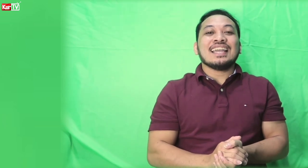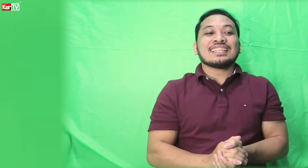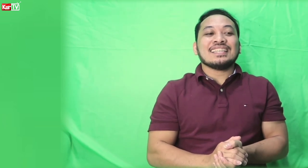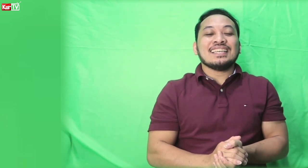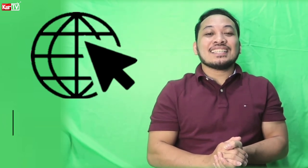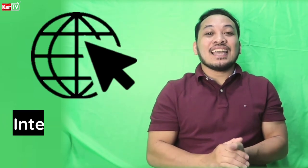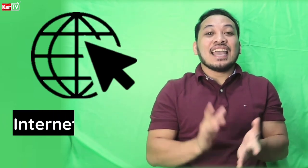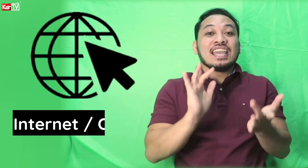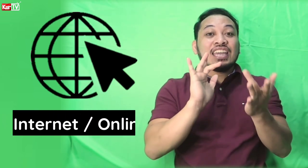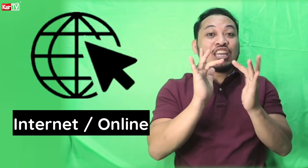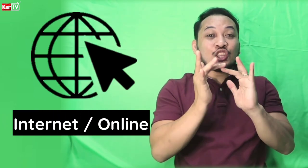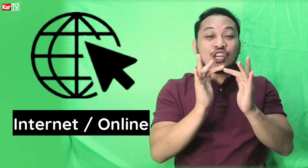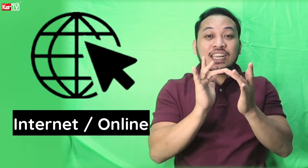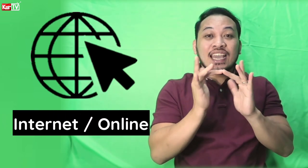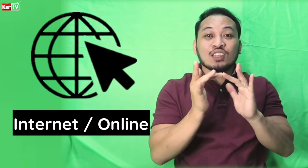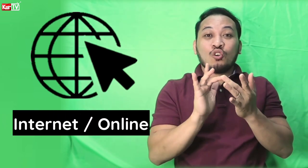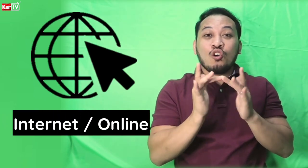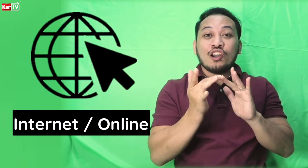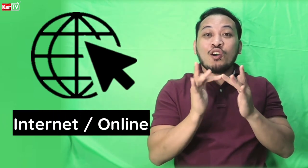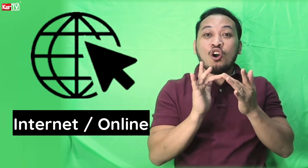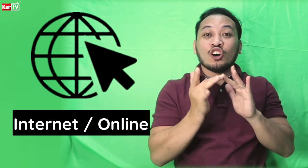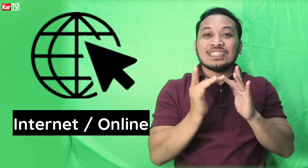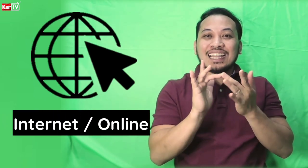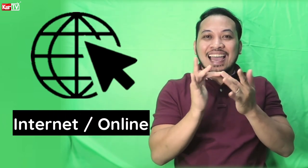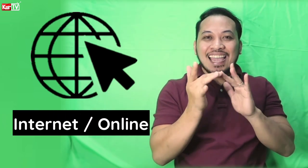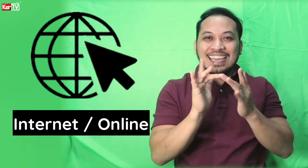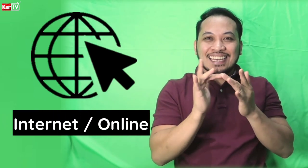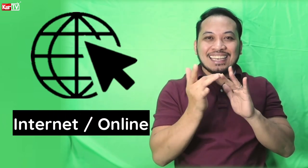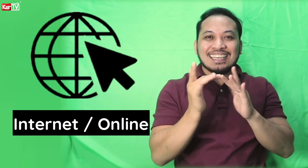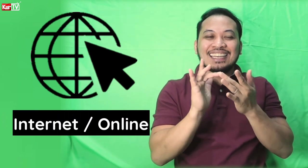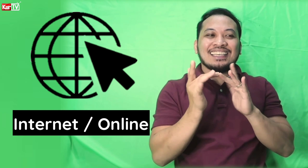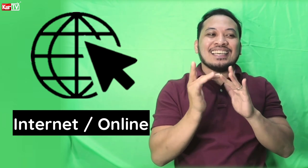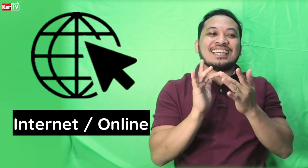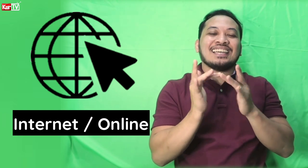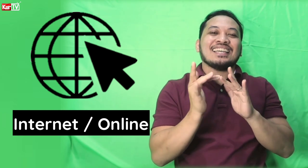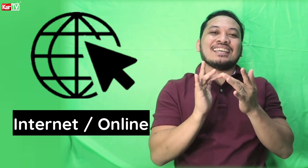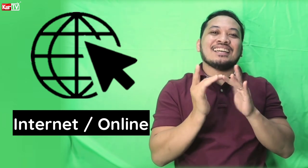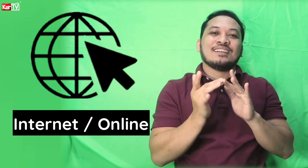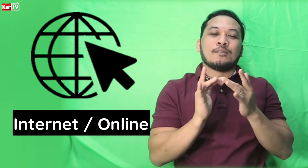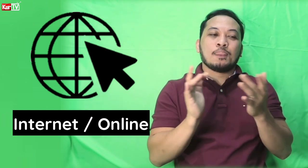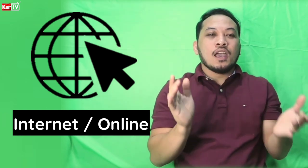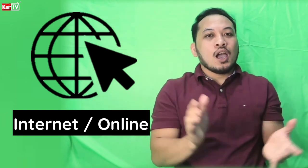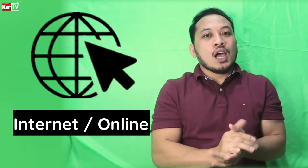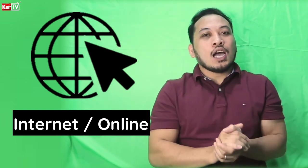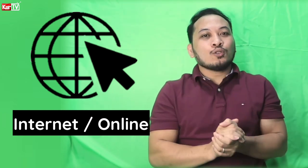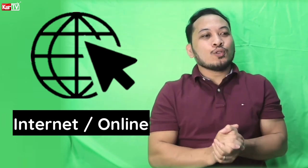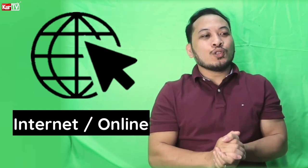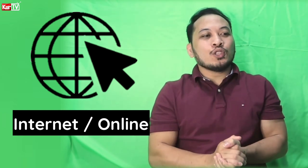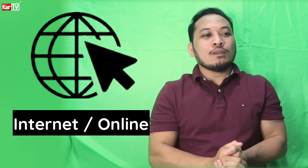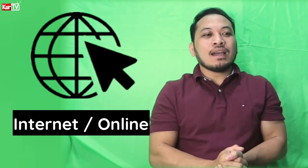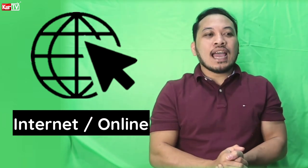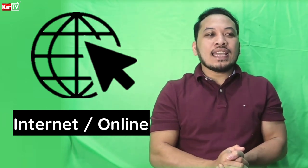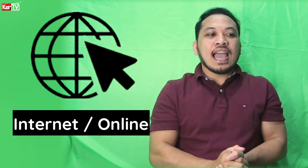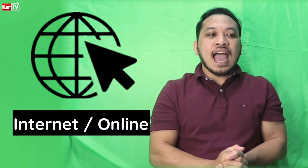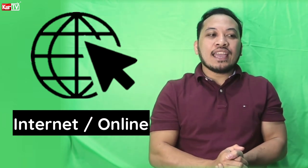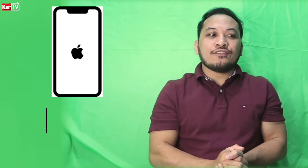Next is internet or online. Ayan. Ang susunod naman ay